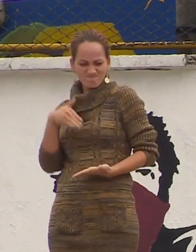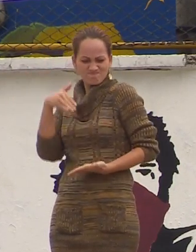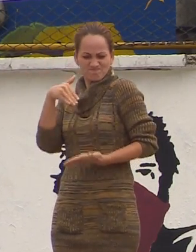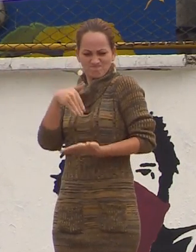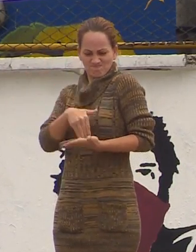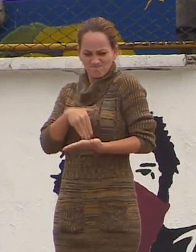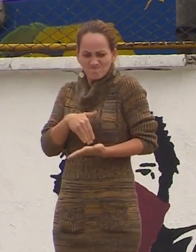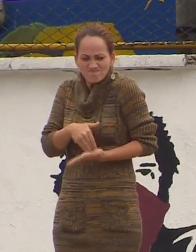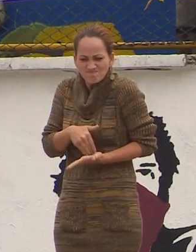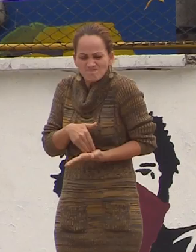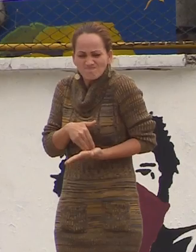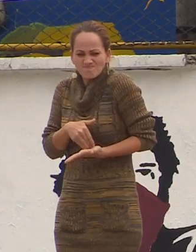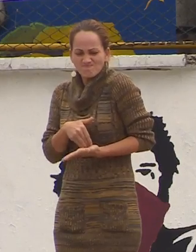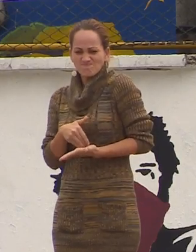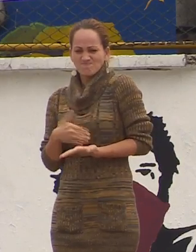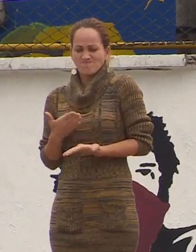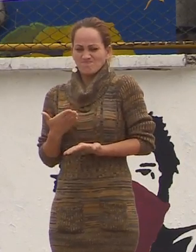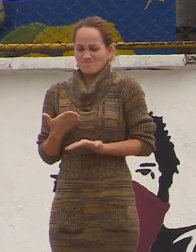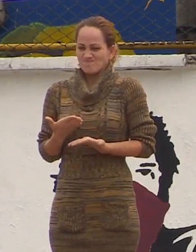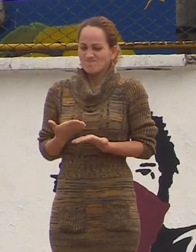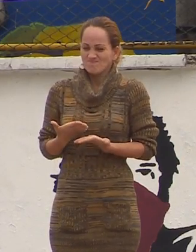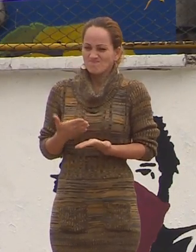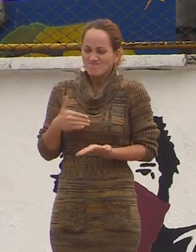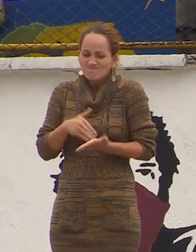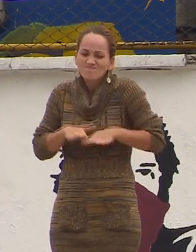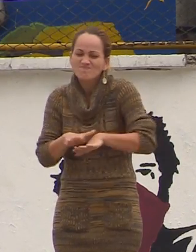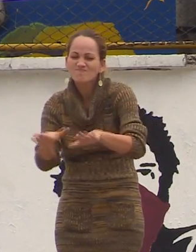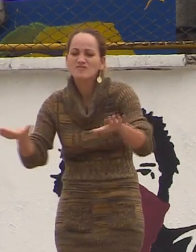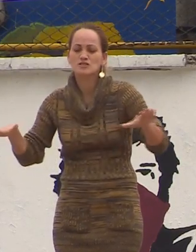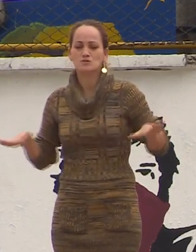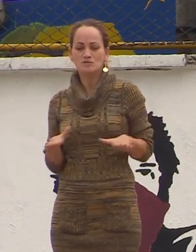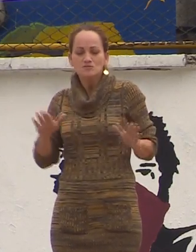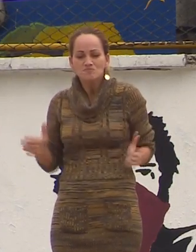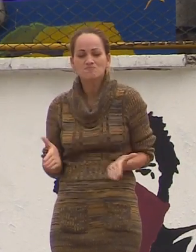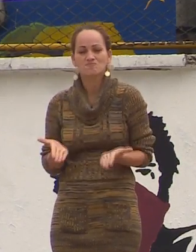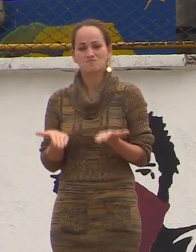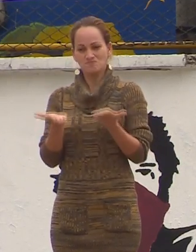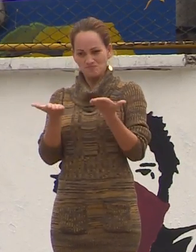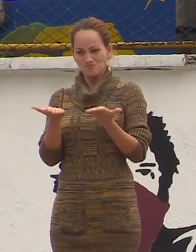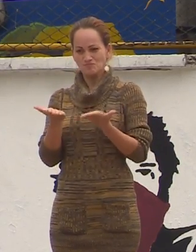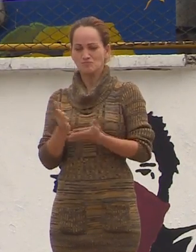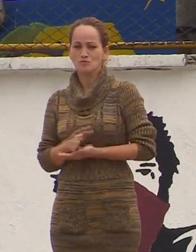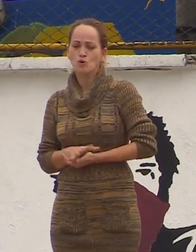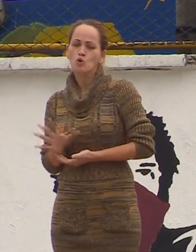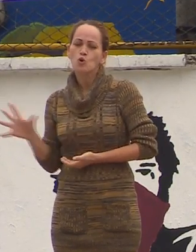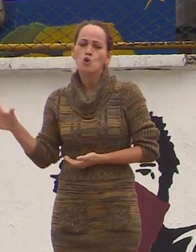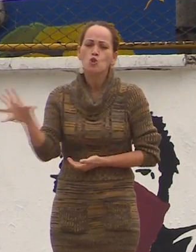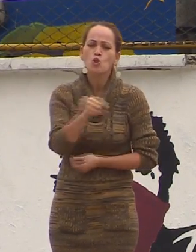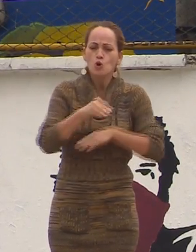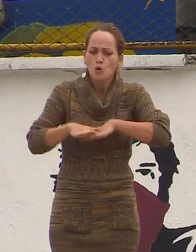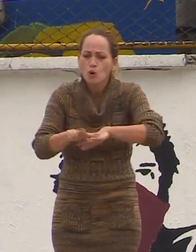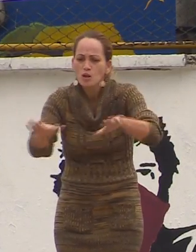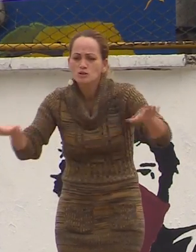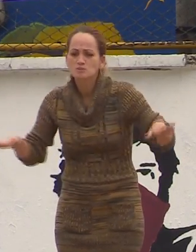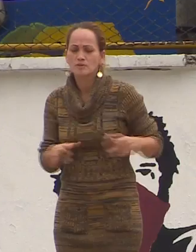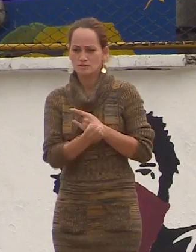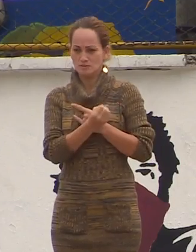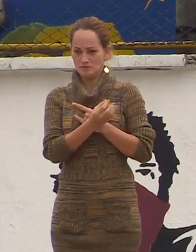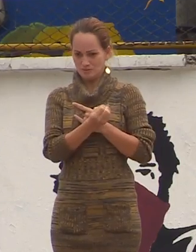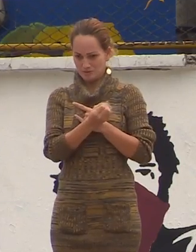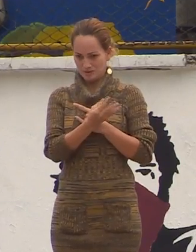y resignificación de nuestros espacios, de todos los espacios de la